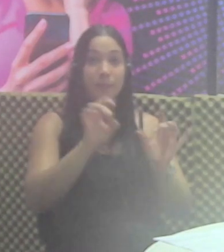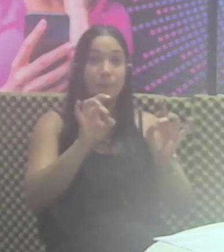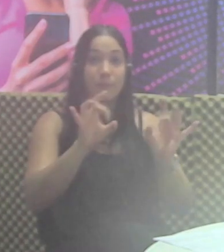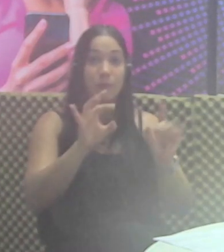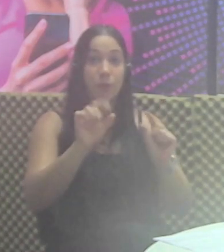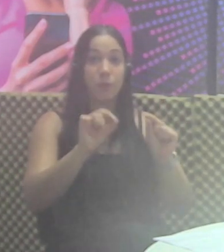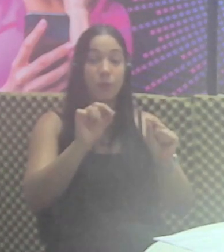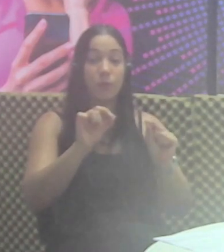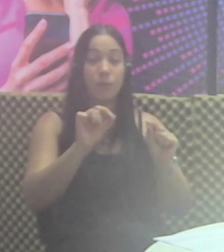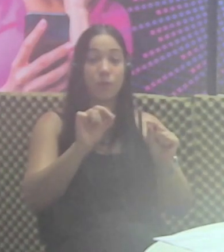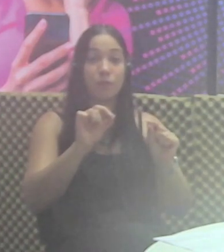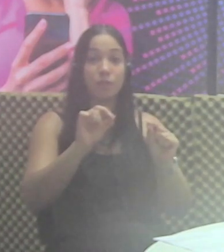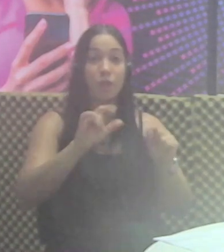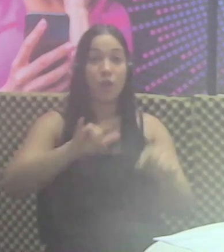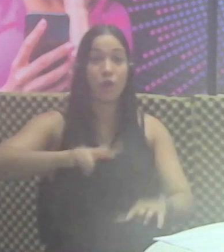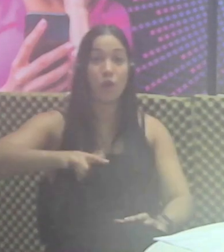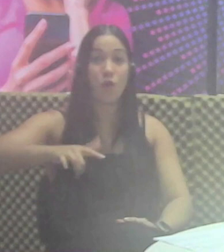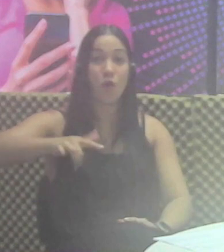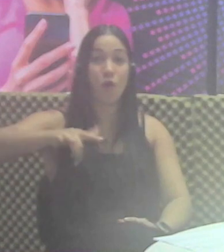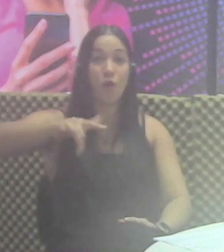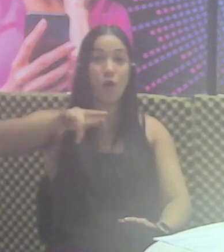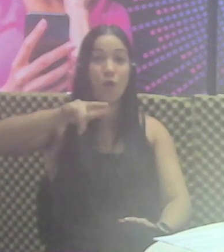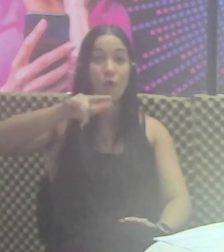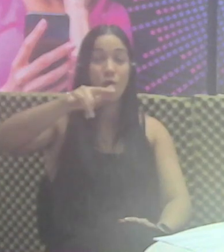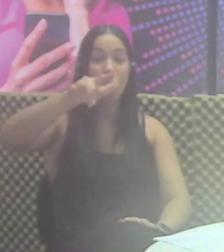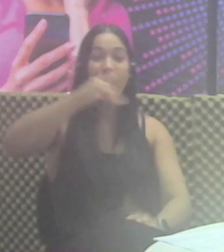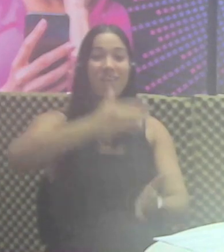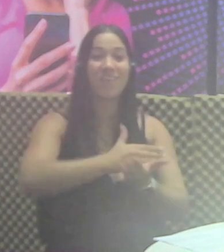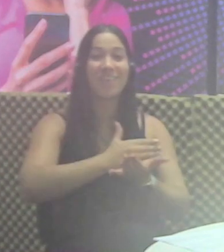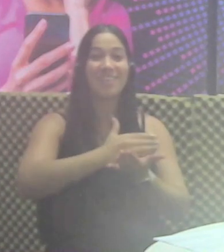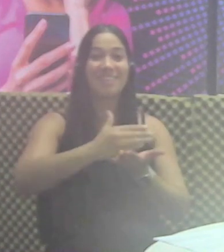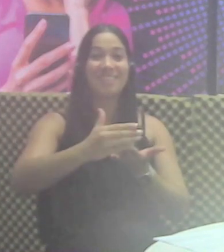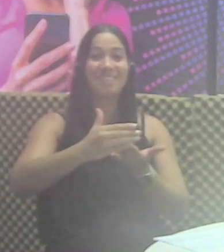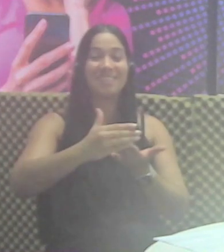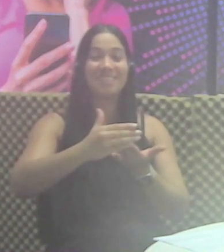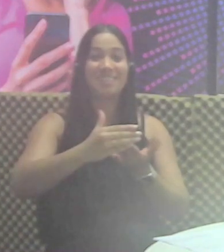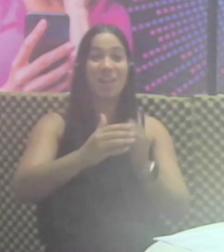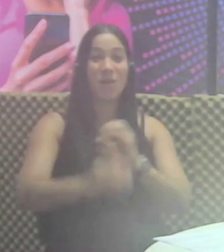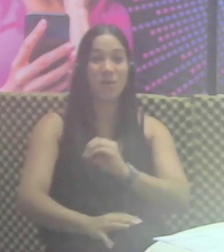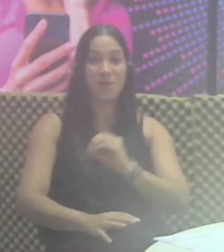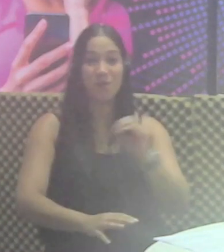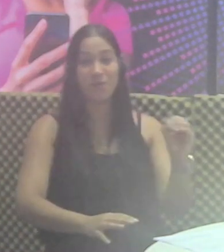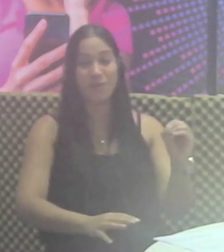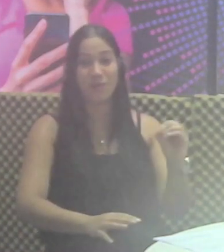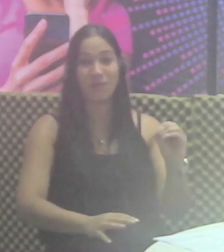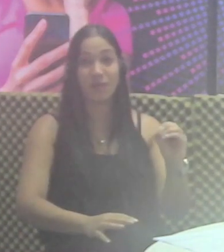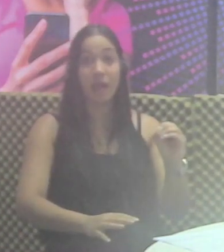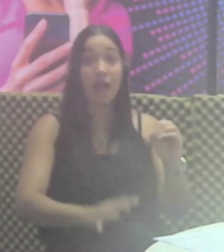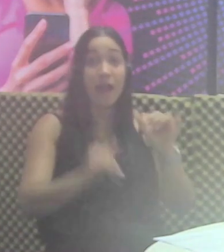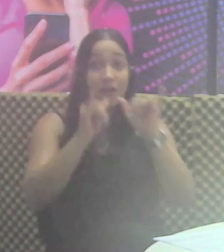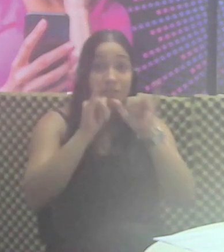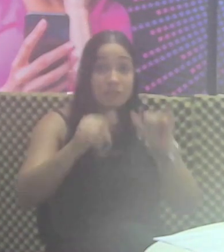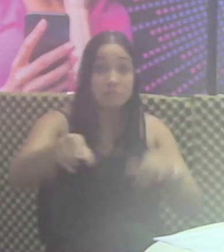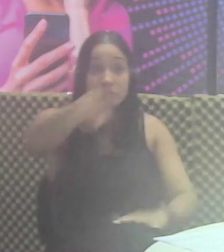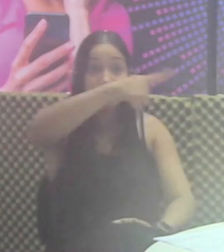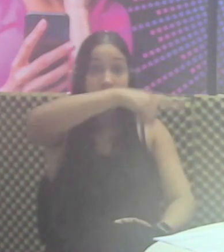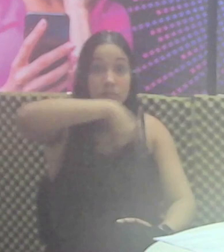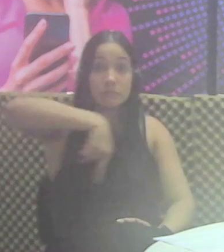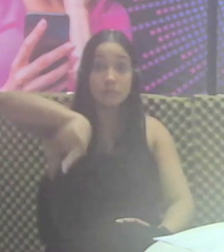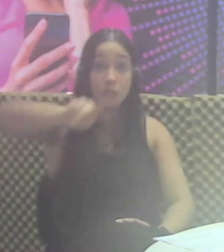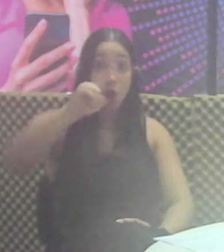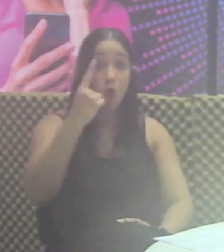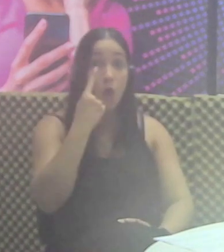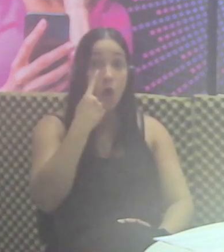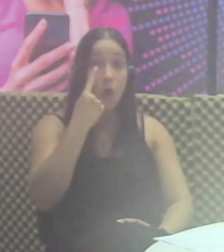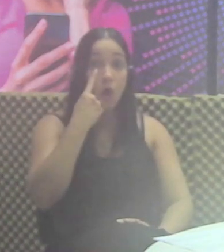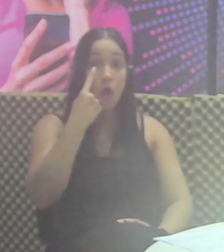para uso específico de drones. E devemos iniciar já na região oeste. Quero inclusive alertar a população daquela região para